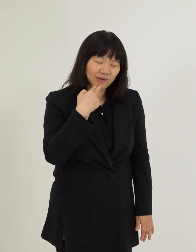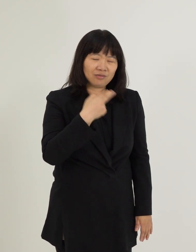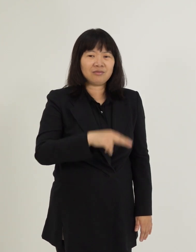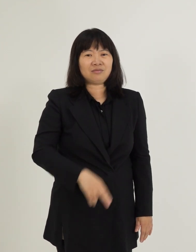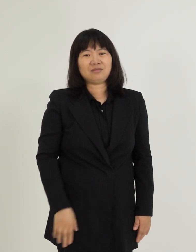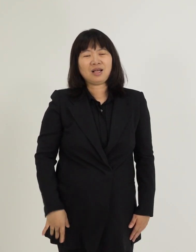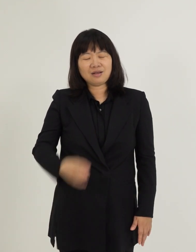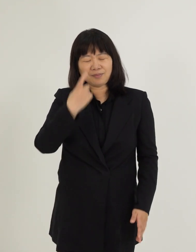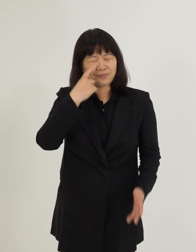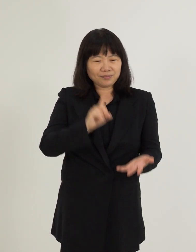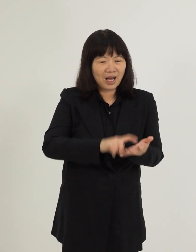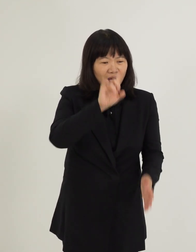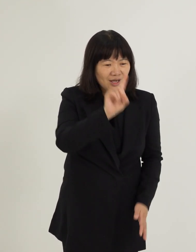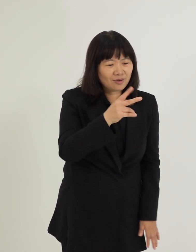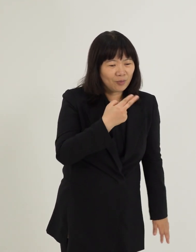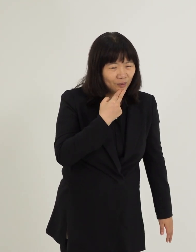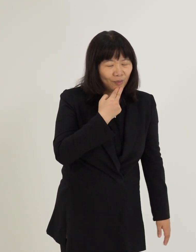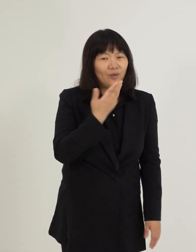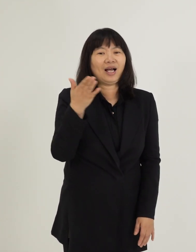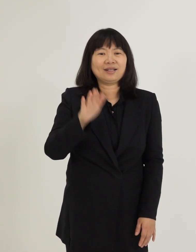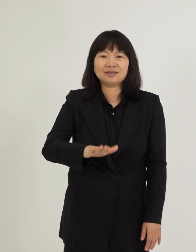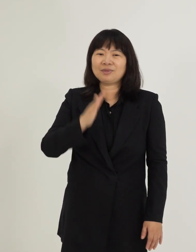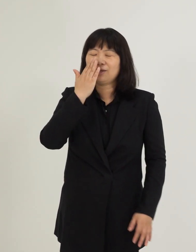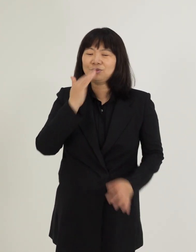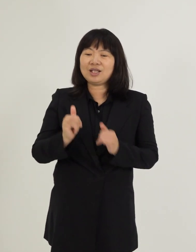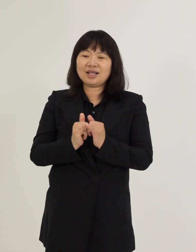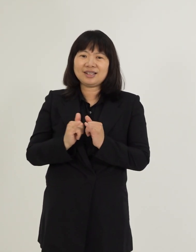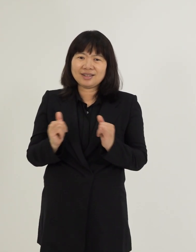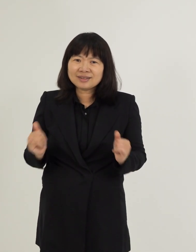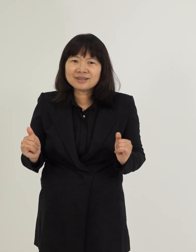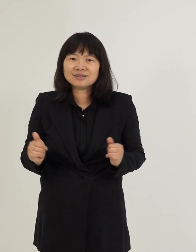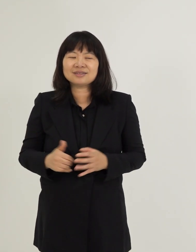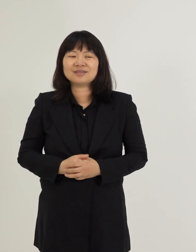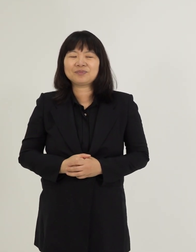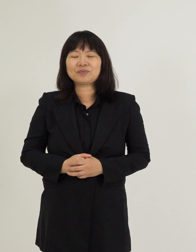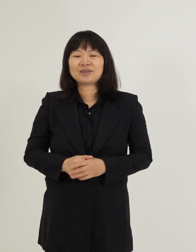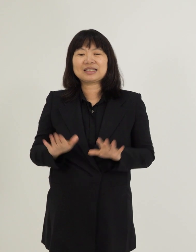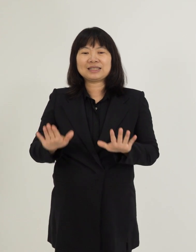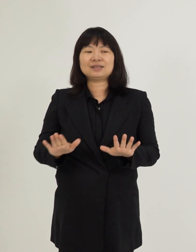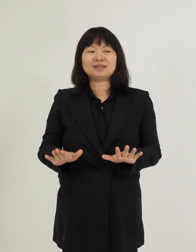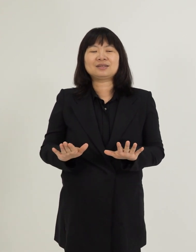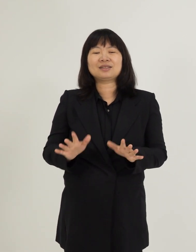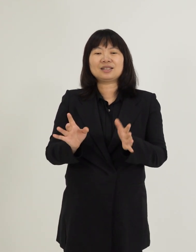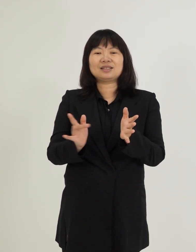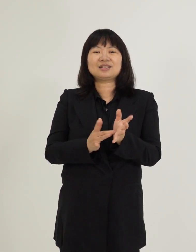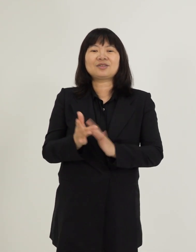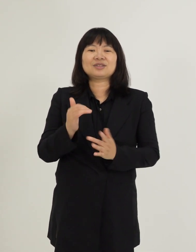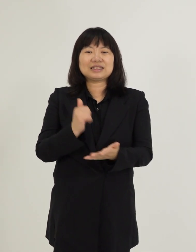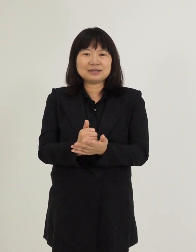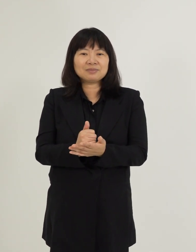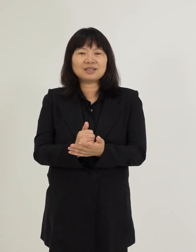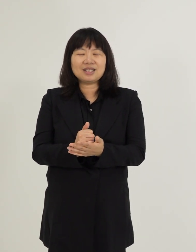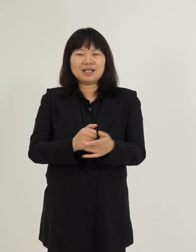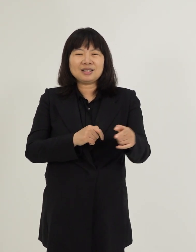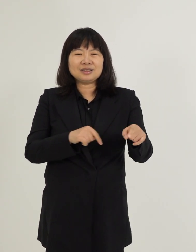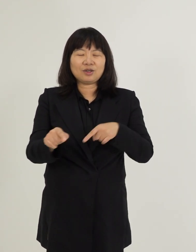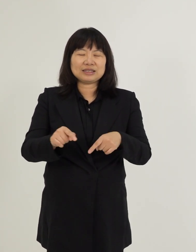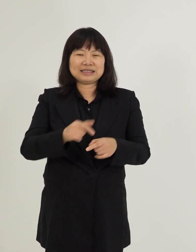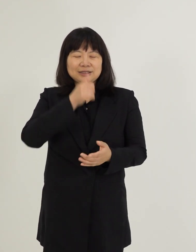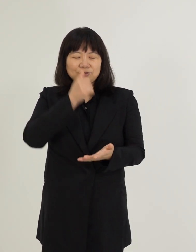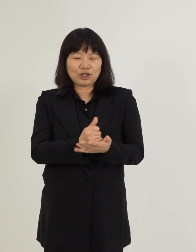못했다. 근데 유대인들은 어떻게 하든 이 예수님을 정치범으로